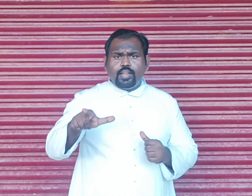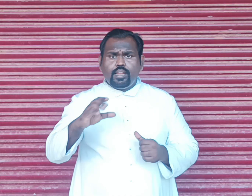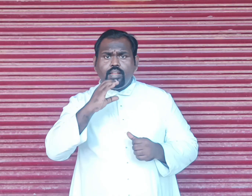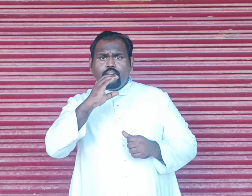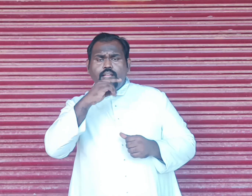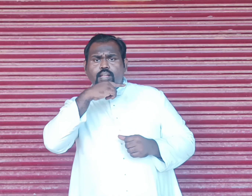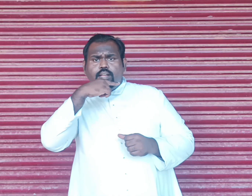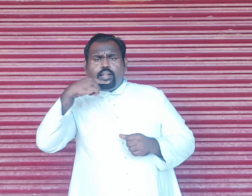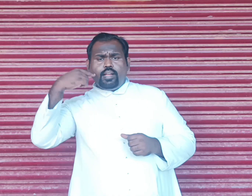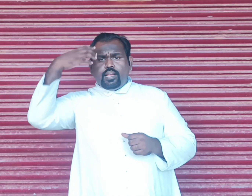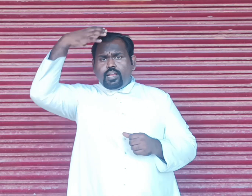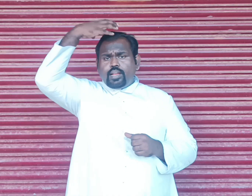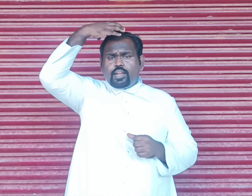എല്ലാ കർദിനാൾമാർക്കും